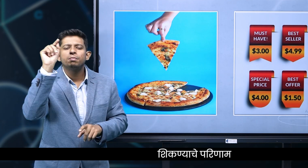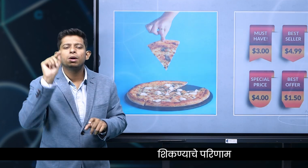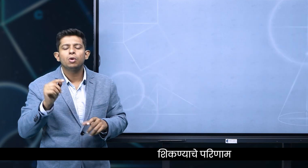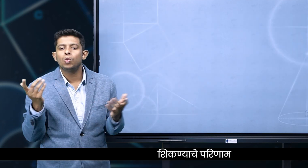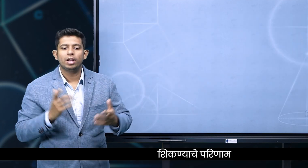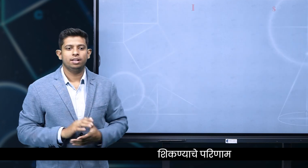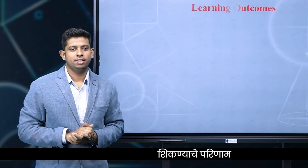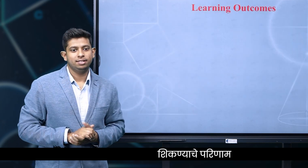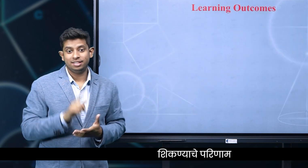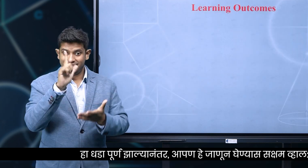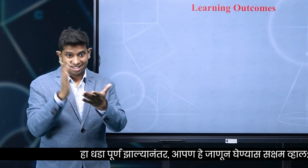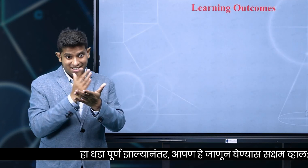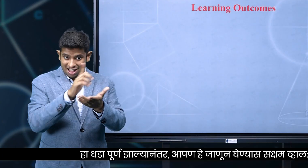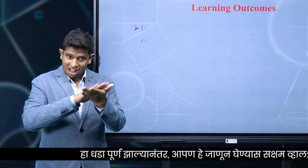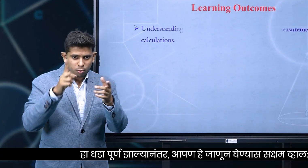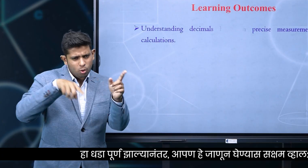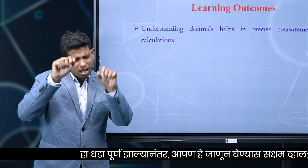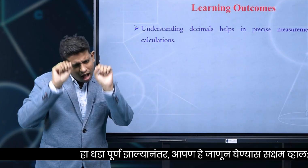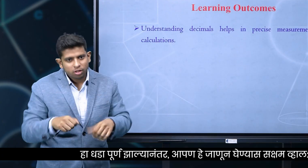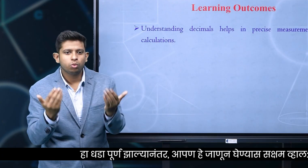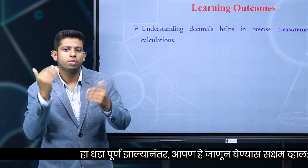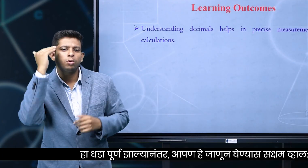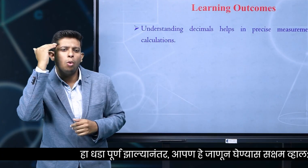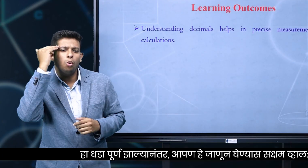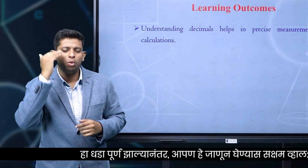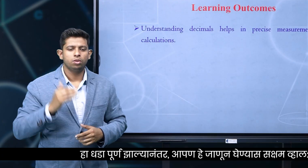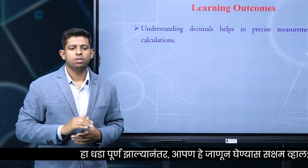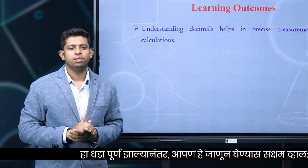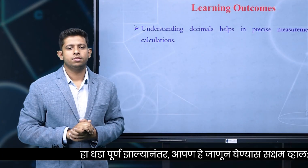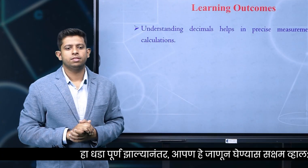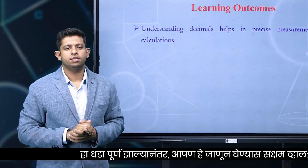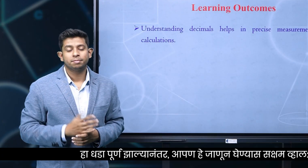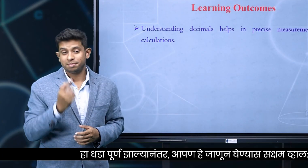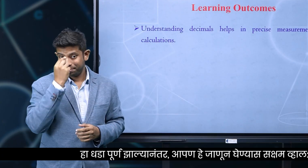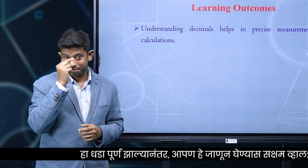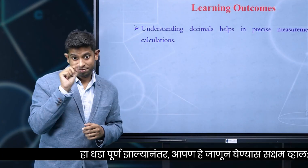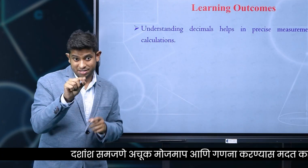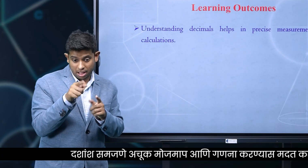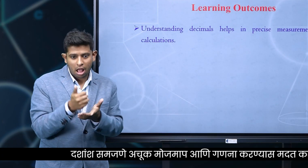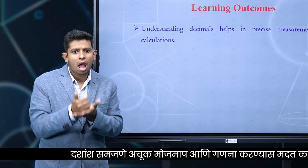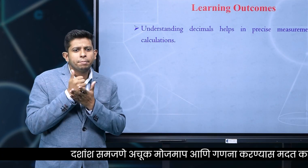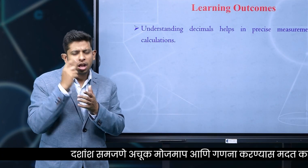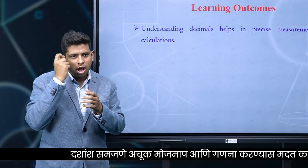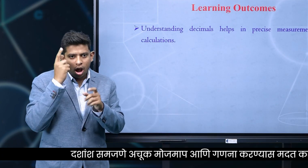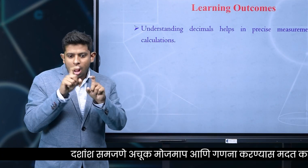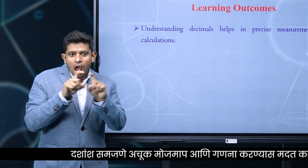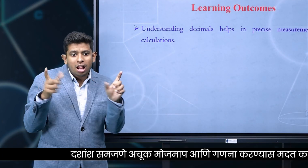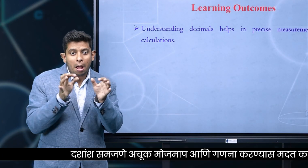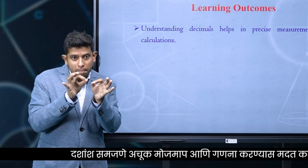शिकण्याचे परिणाम. हा धडा पूर्ण झाल्यानंतर आपण हे जाणून घेण्यास सक्षम व्हाल. दशांश समजणे अचूक